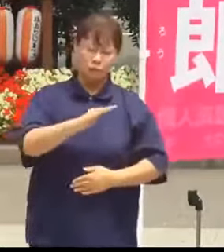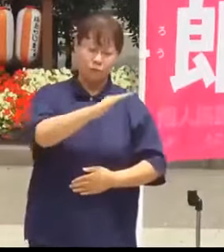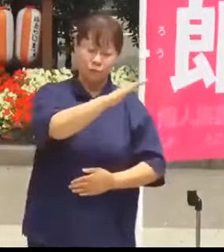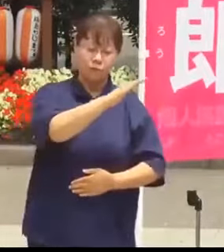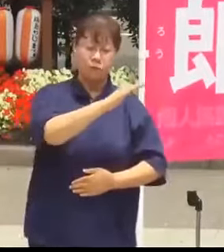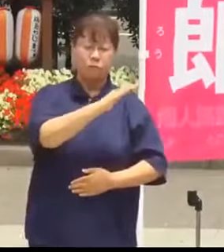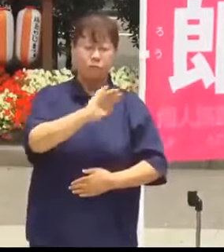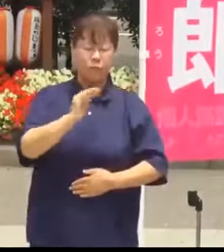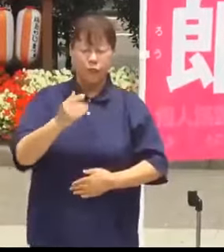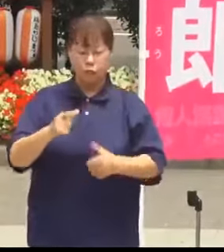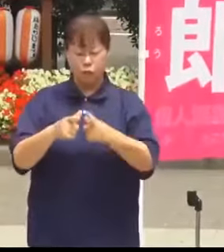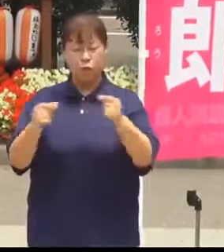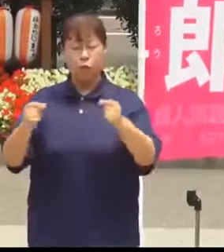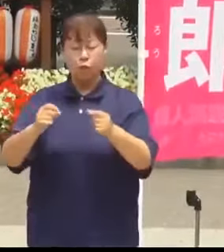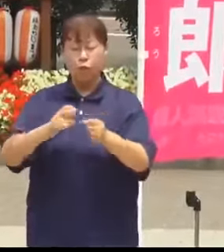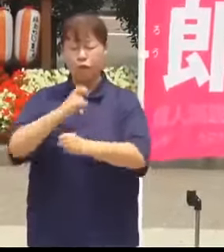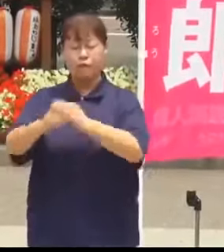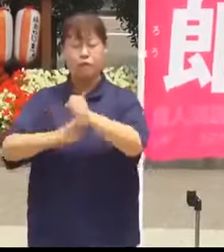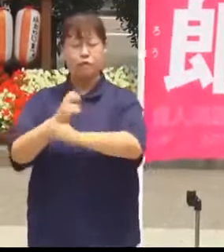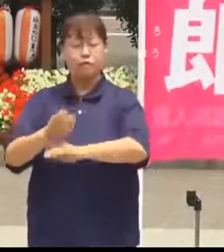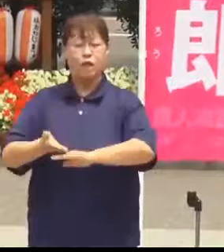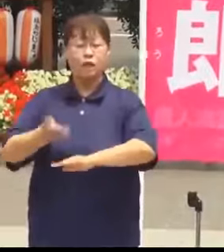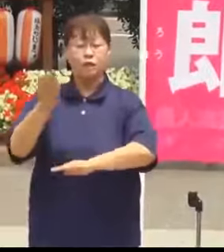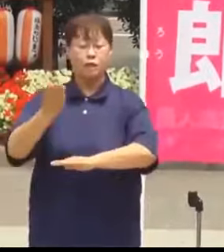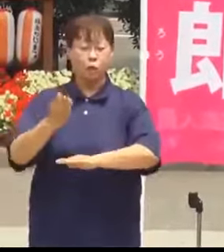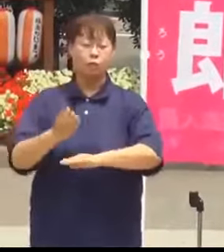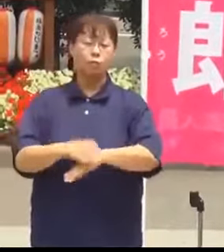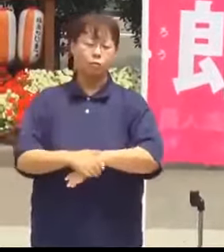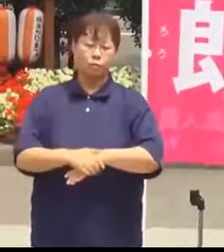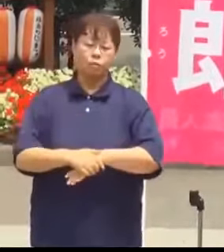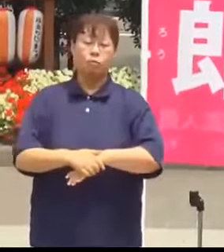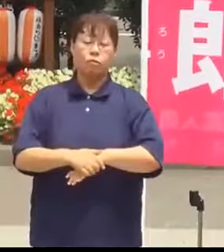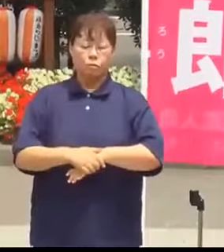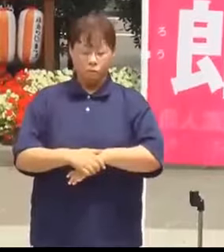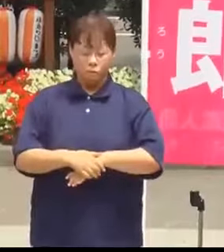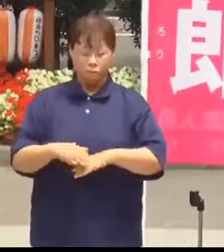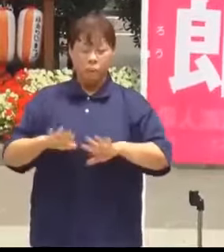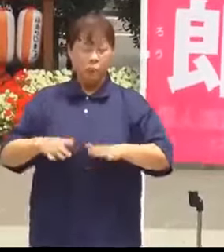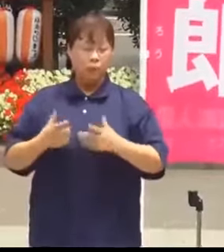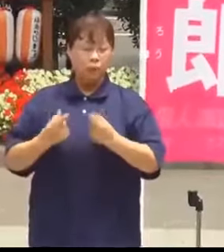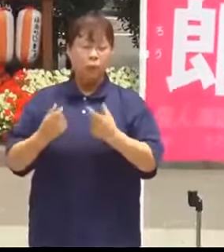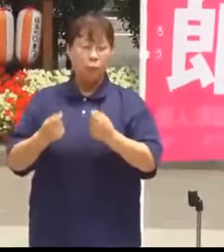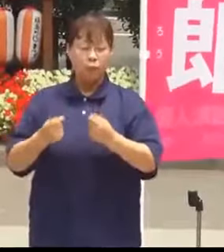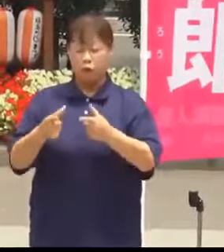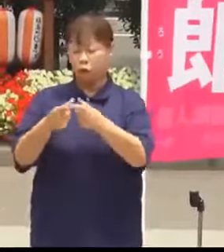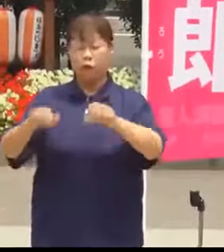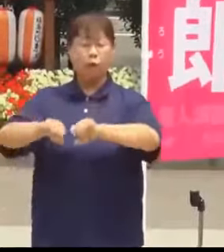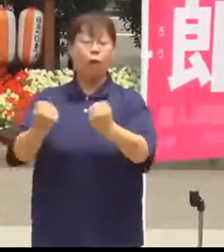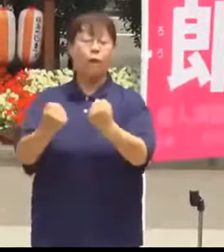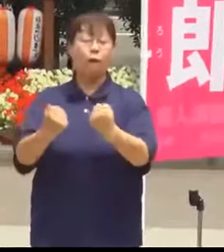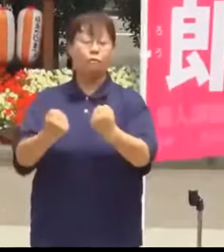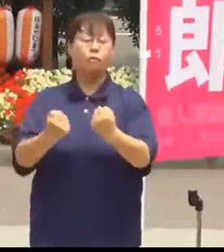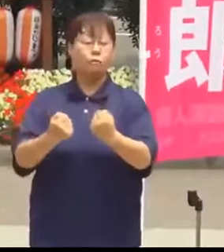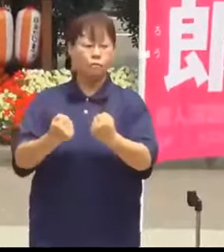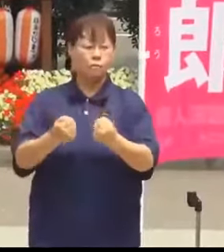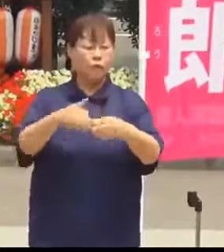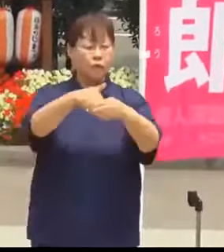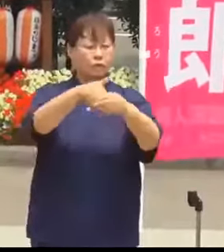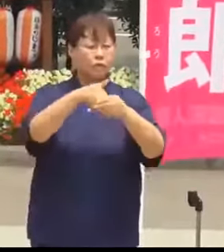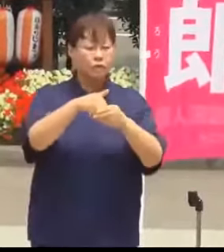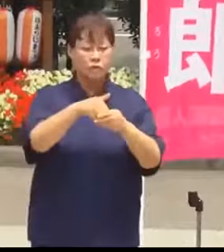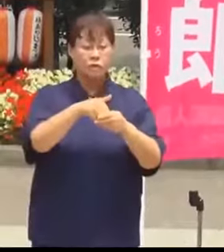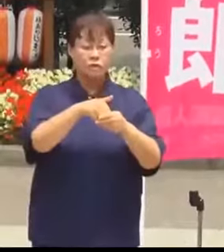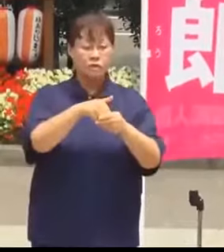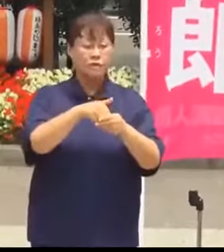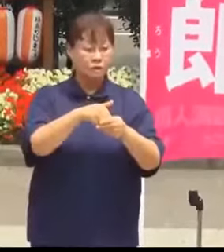年以上で触れこのままいったら本当に壊されます日本人の賃金をこれ以上下げるためにはどうしたらいいかって